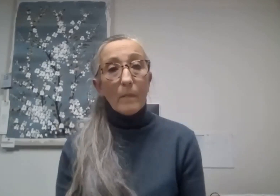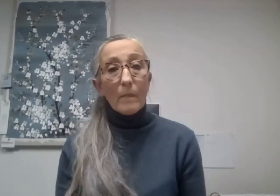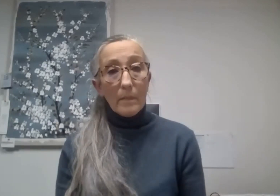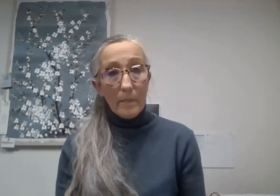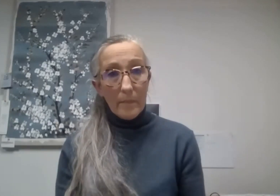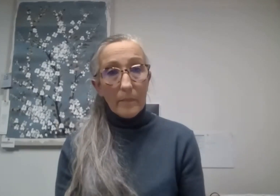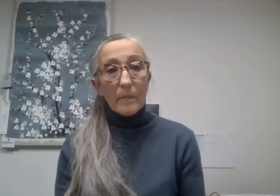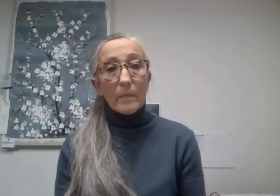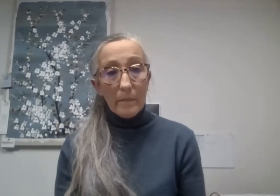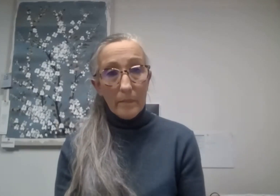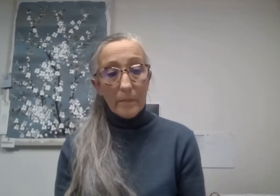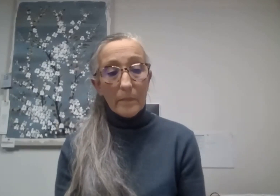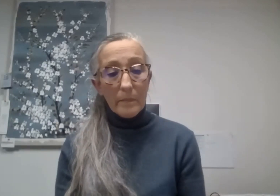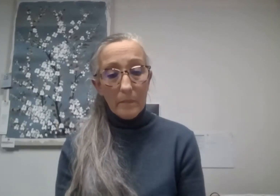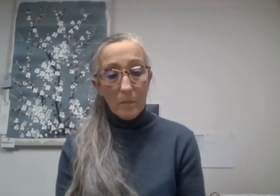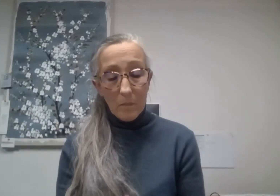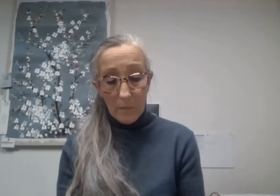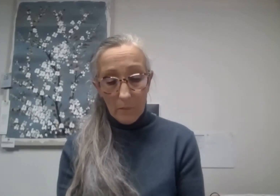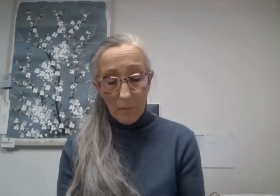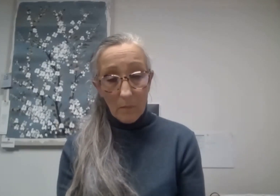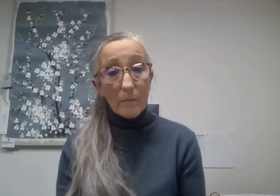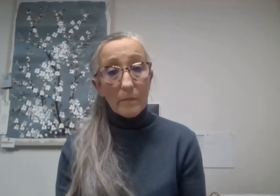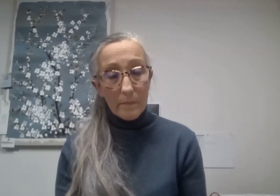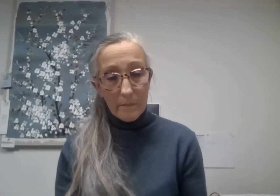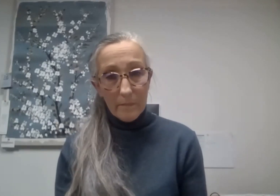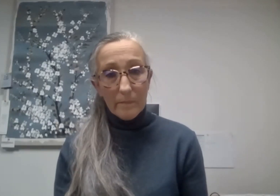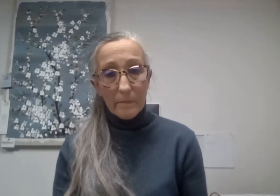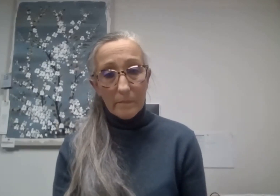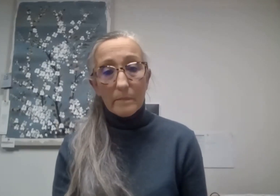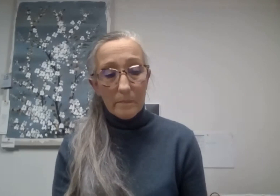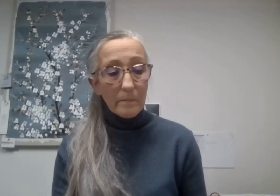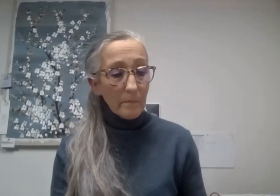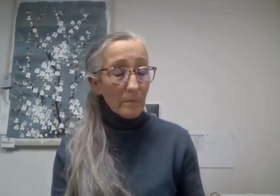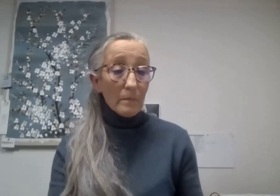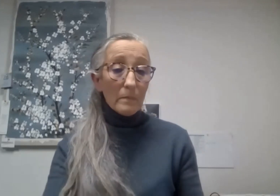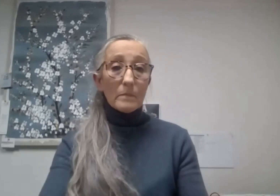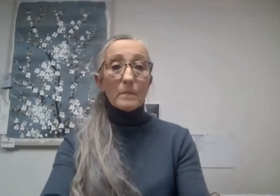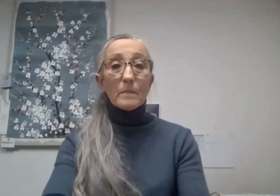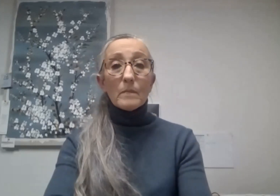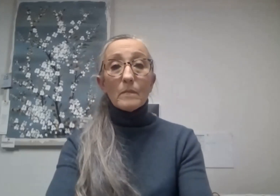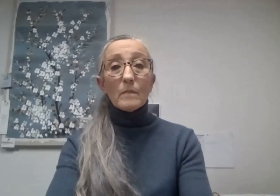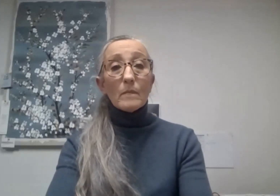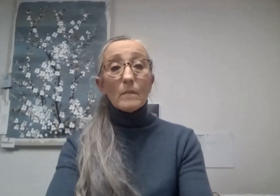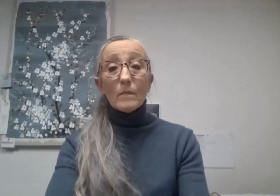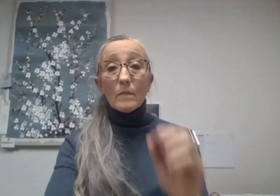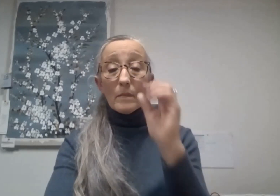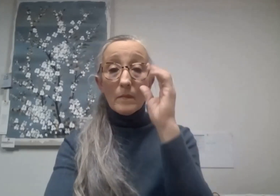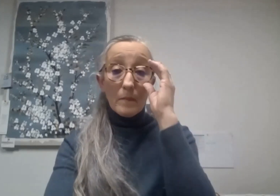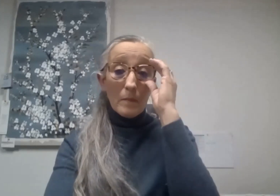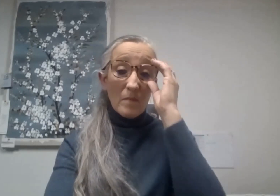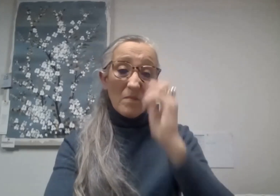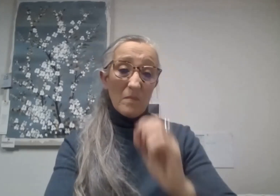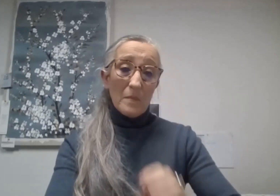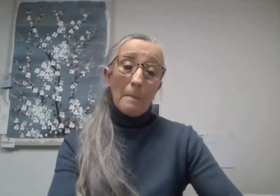linguistes en LSF de l'Université Paris 8 notamment, mais également d'associations, également d'employeurs